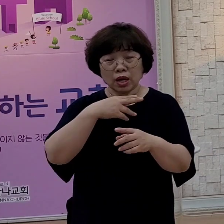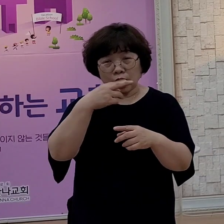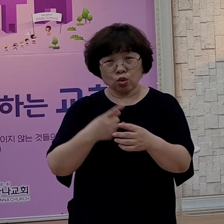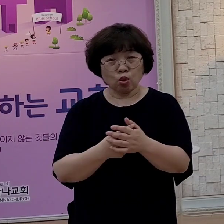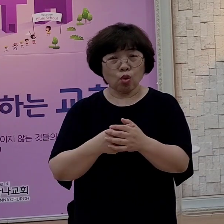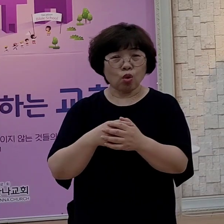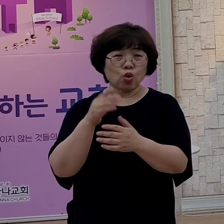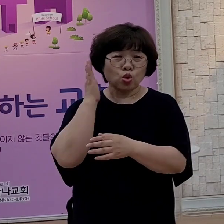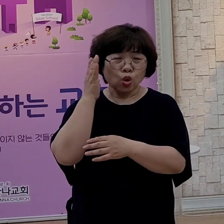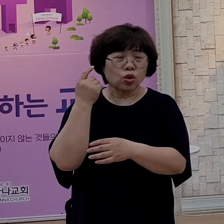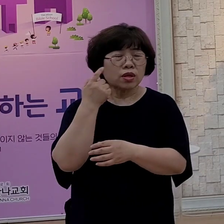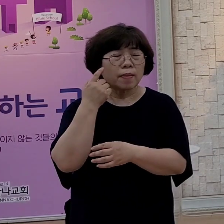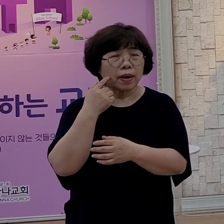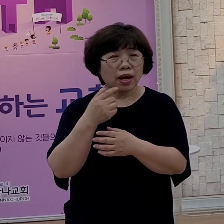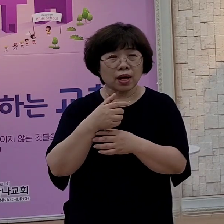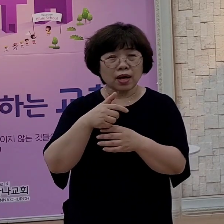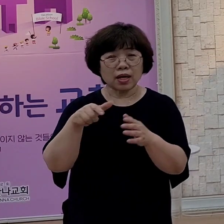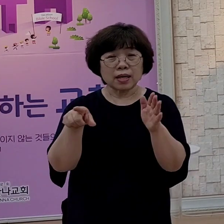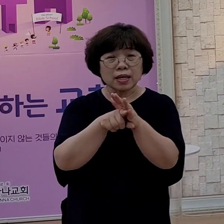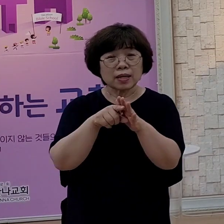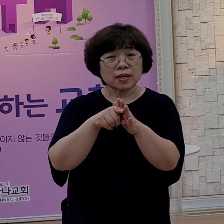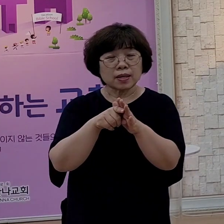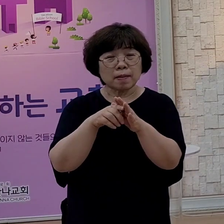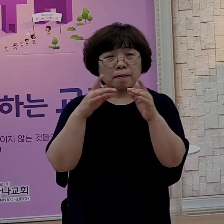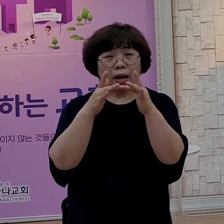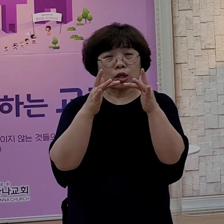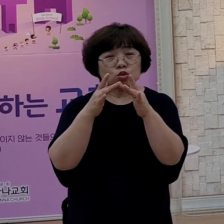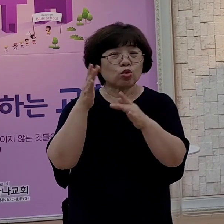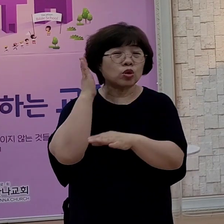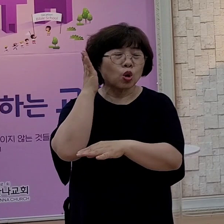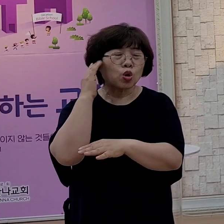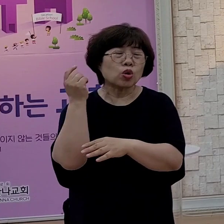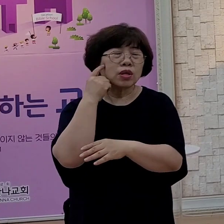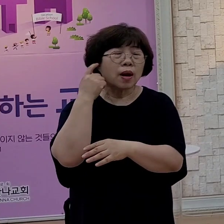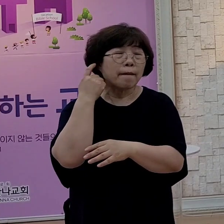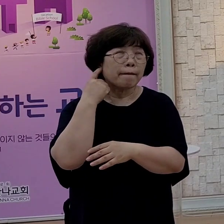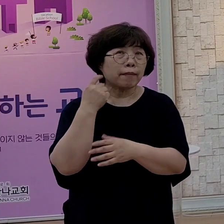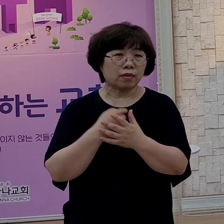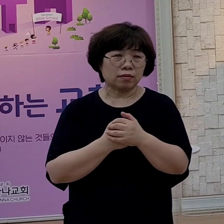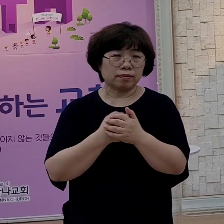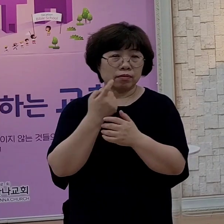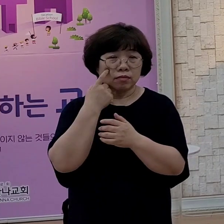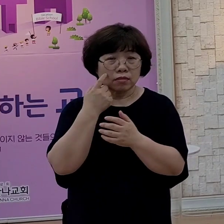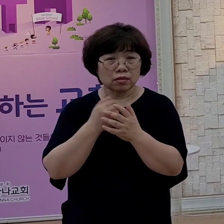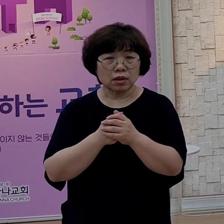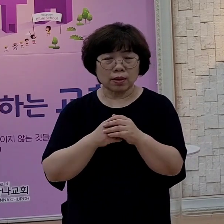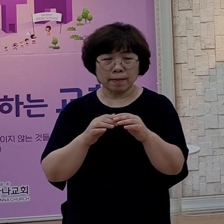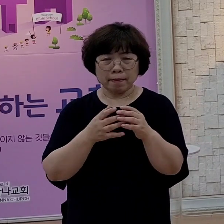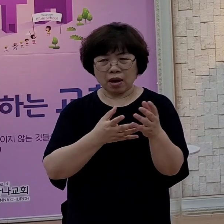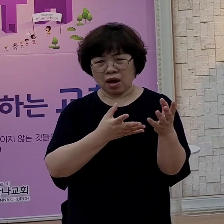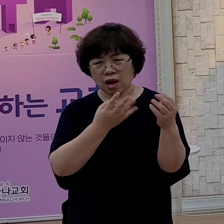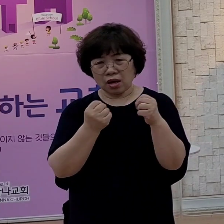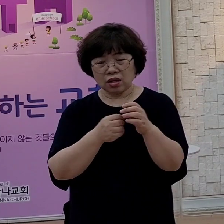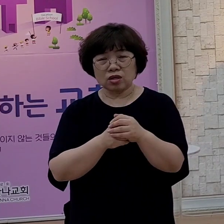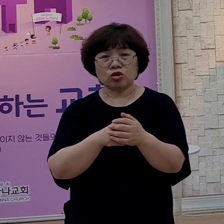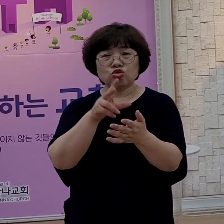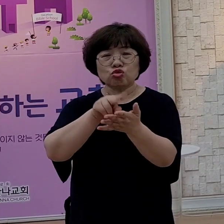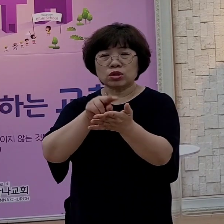한번 들어보세요. 아니 기독교 서점 가가지고 책을 한번 펼쳐보라고. 지금 나오고 있는 수많은 주제가 뭐예요?